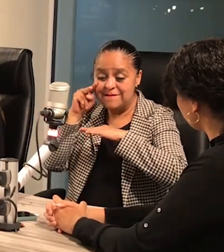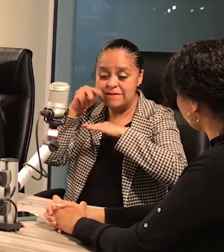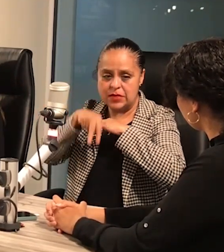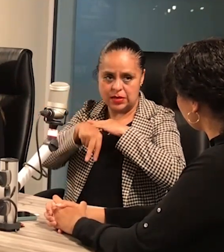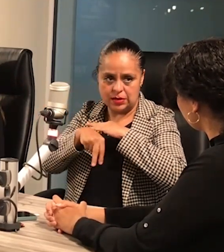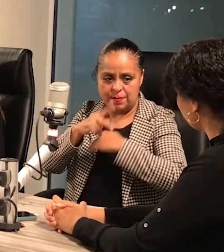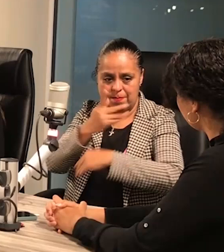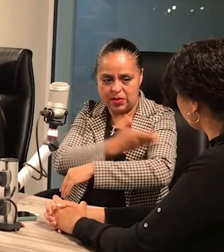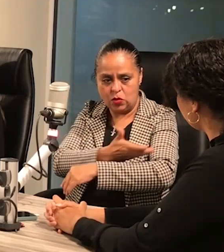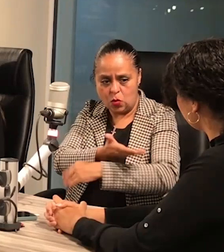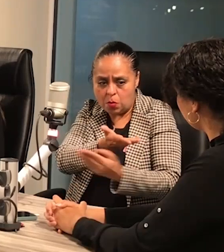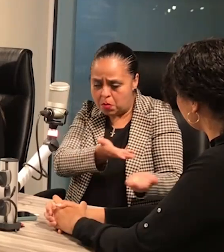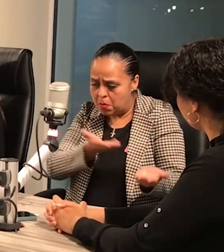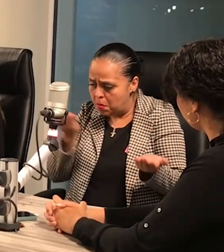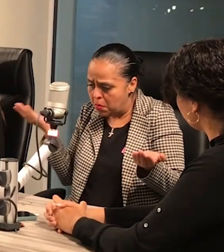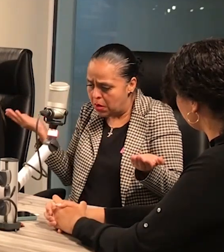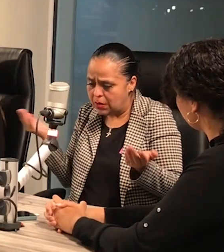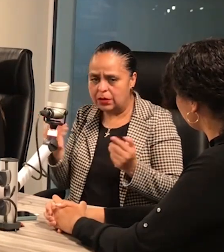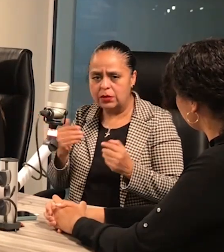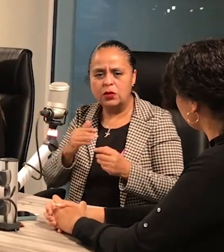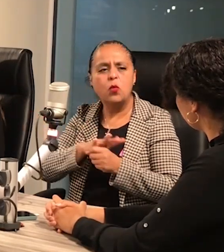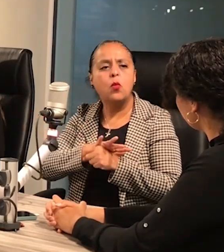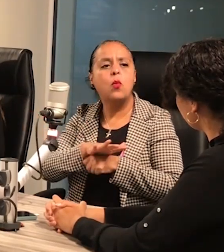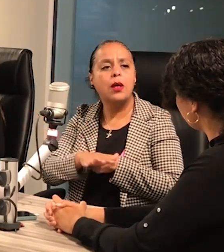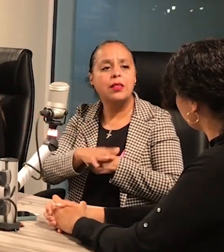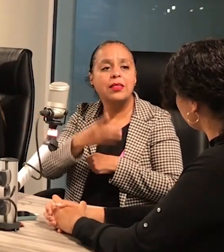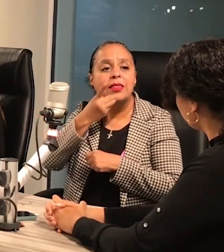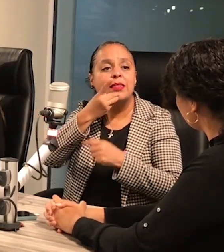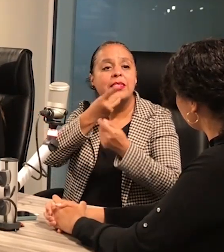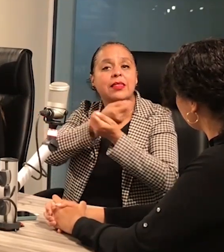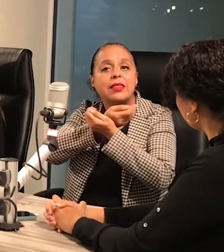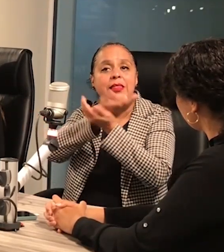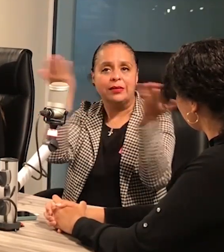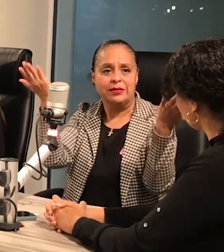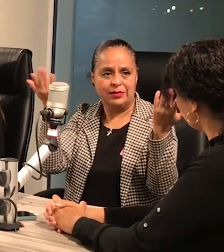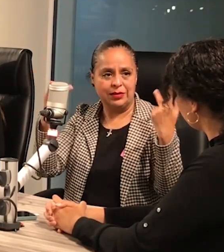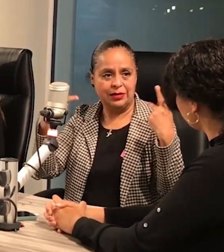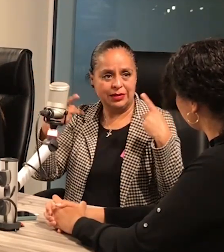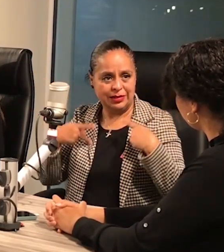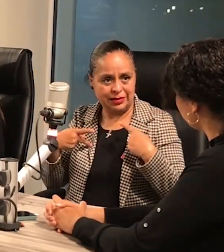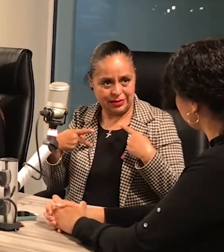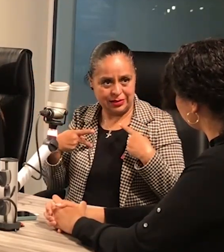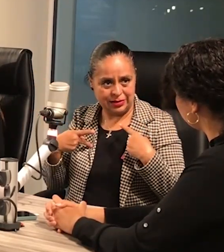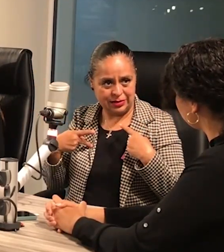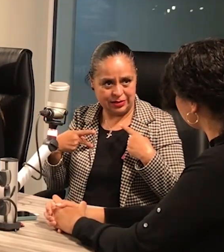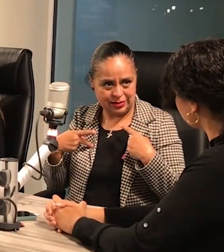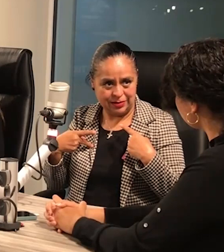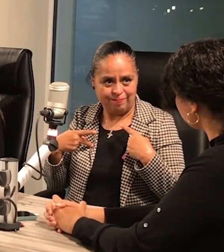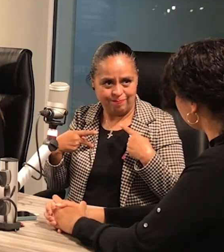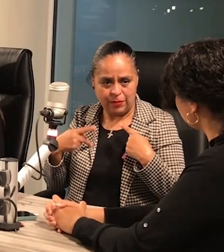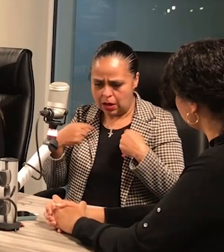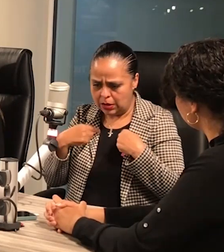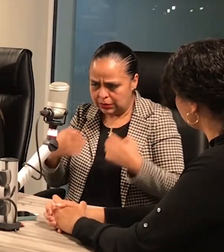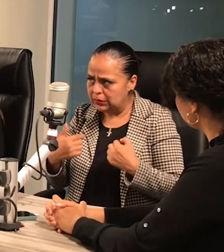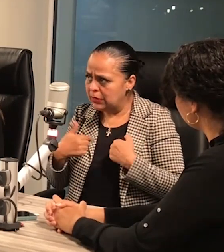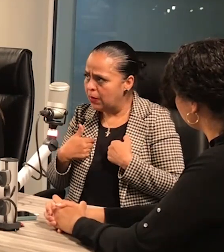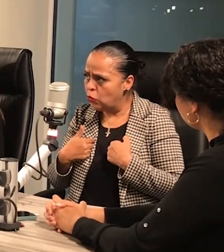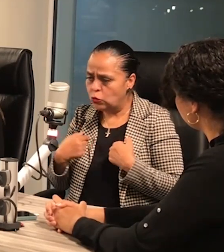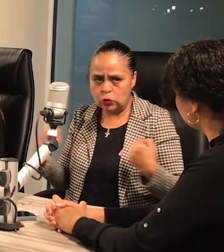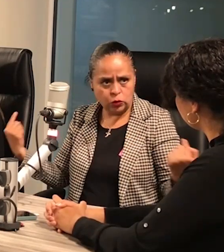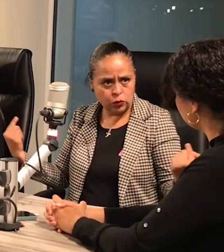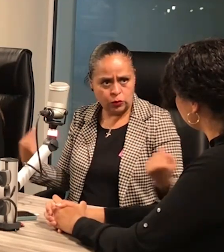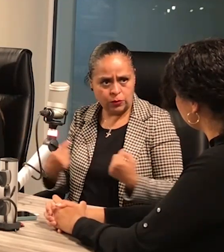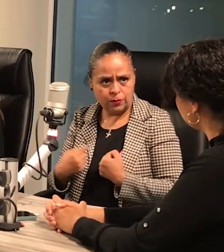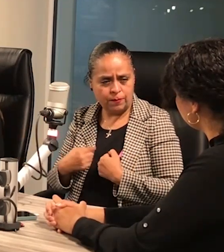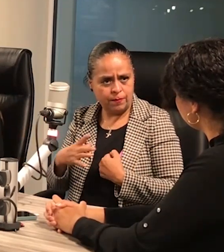mis compañeros seguramente, es decirle a la sociedad primero que hola, existimos, aquí estamos, y